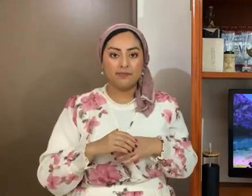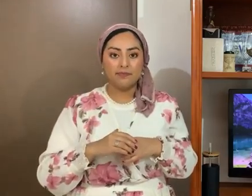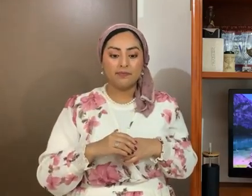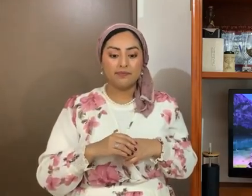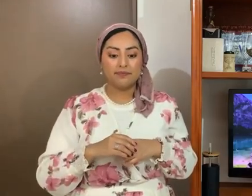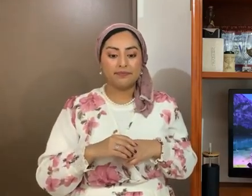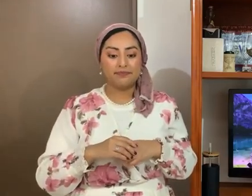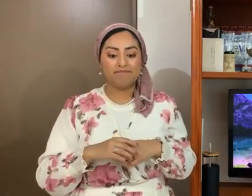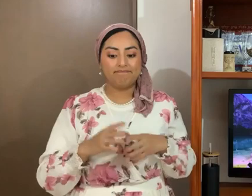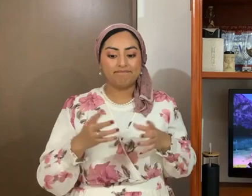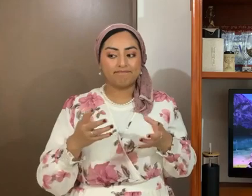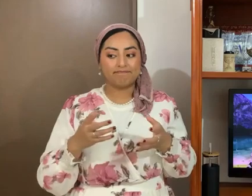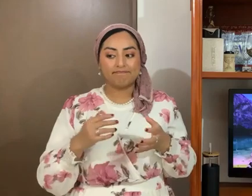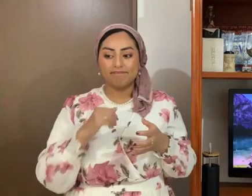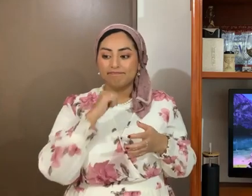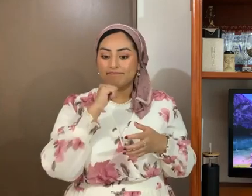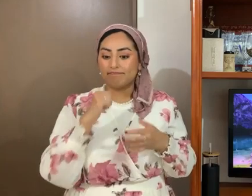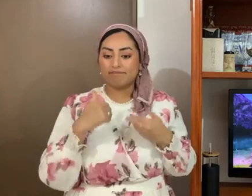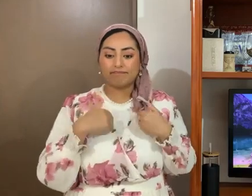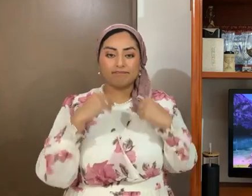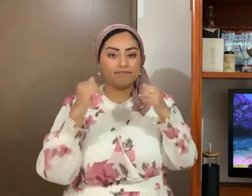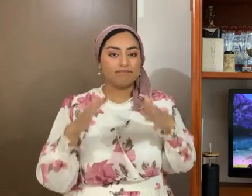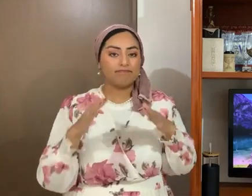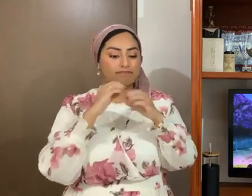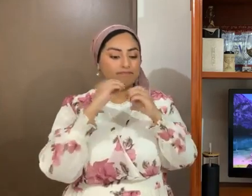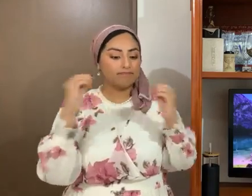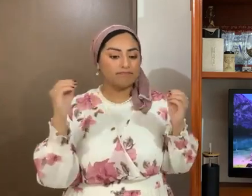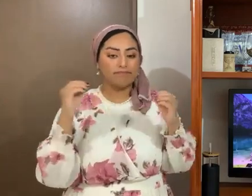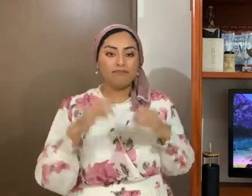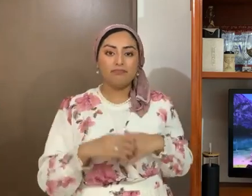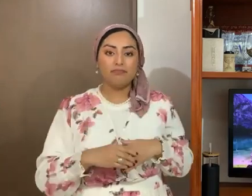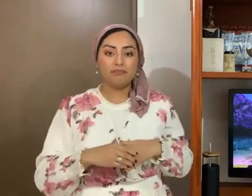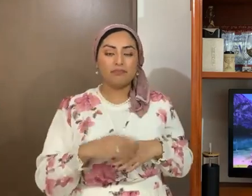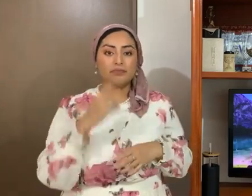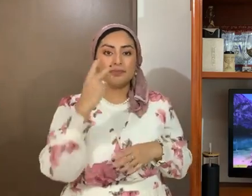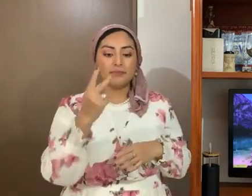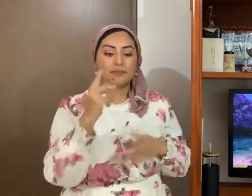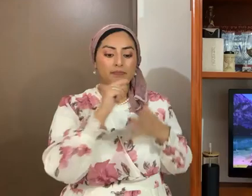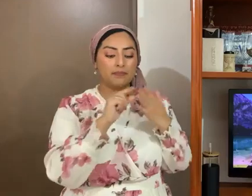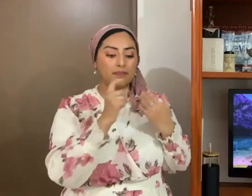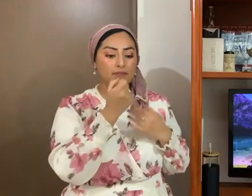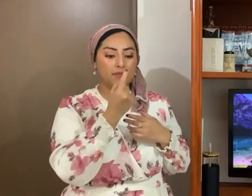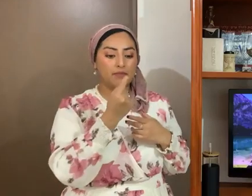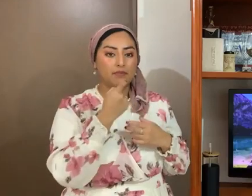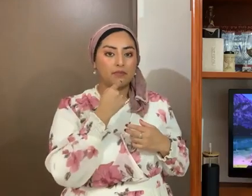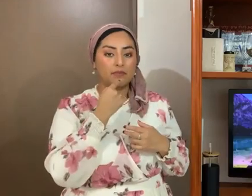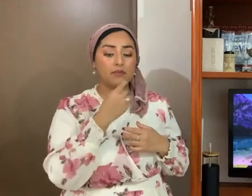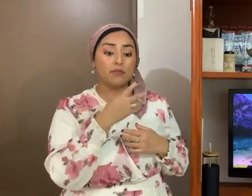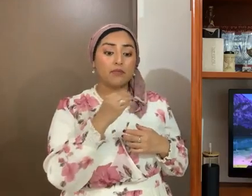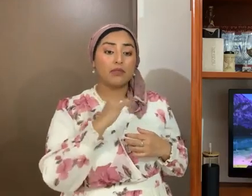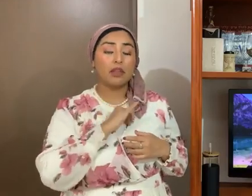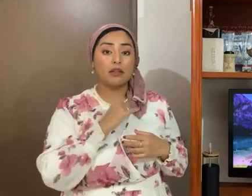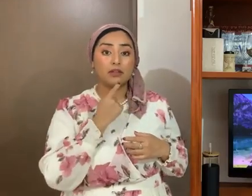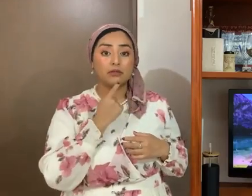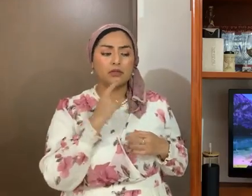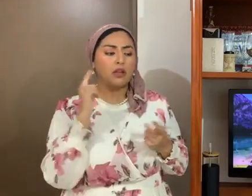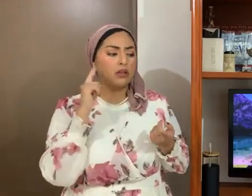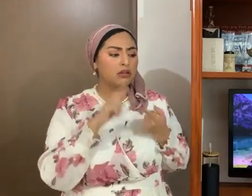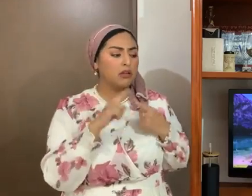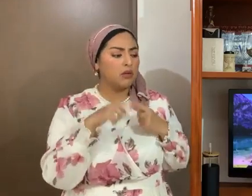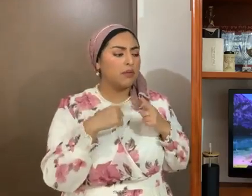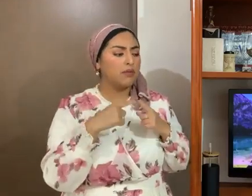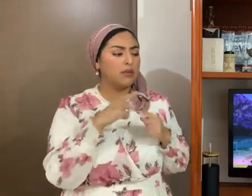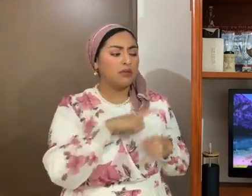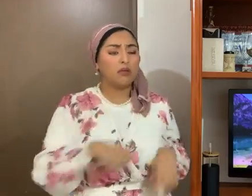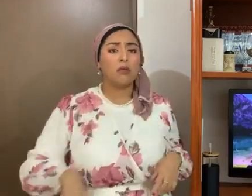HaMashiach, no va a tener bendición. Veámoslo en el verso 11. Y yo dije, ¿hasta cuándo,